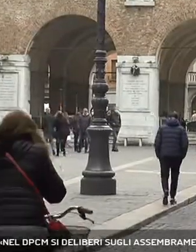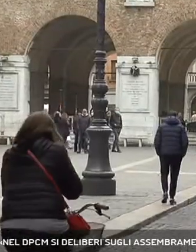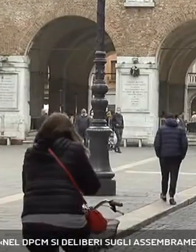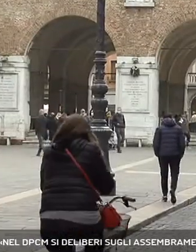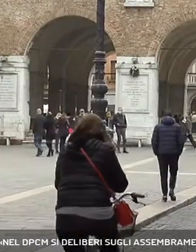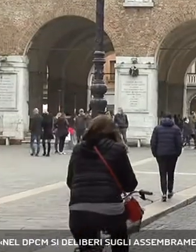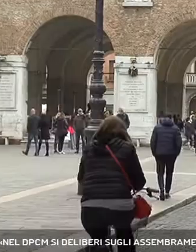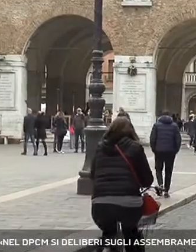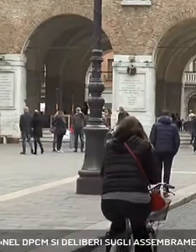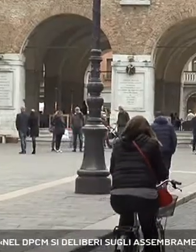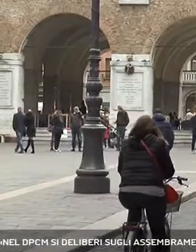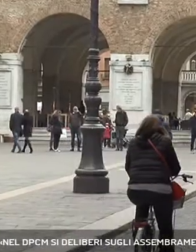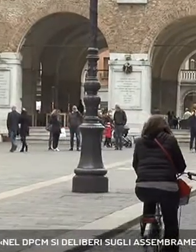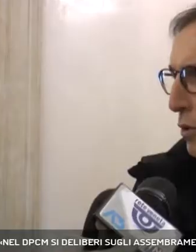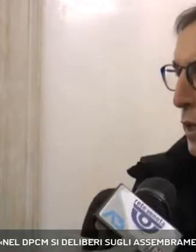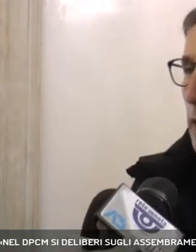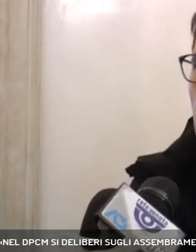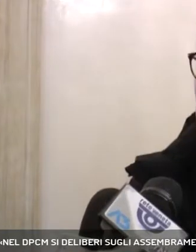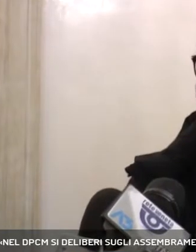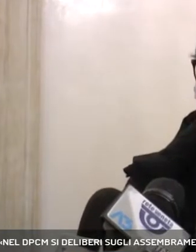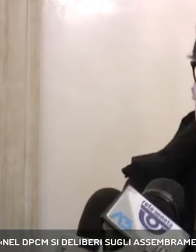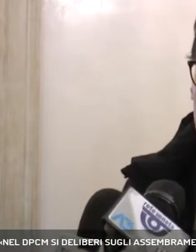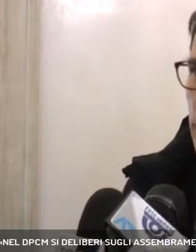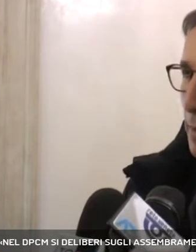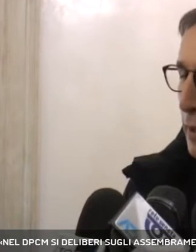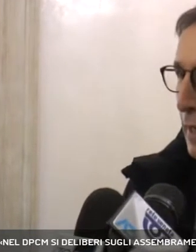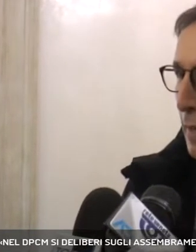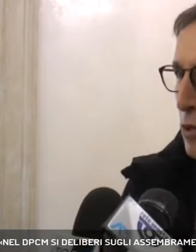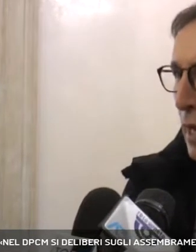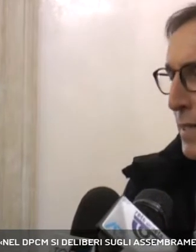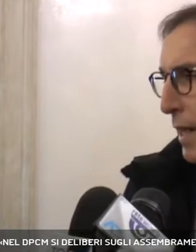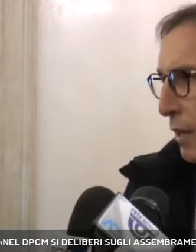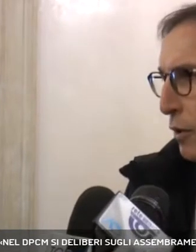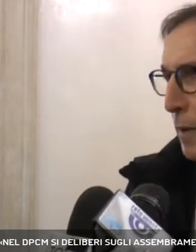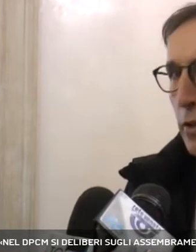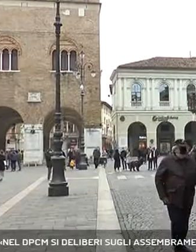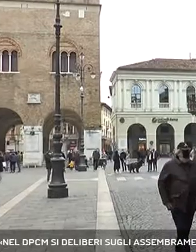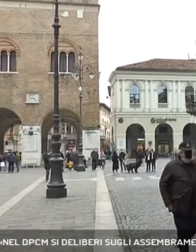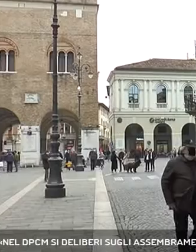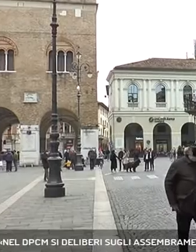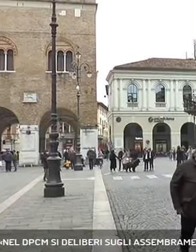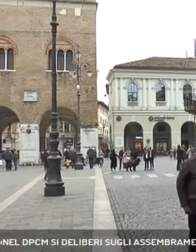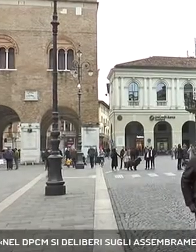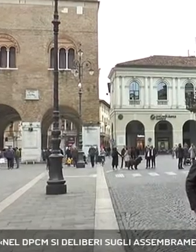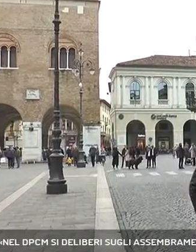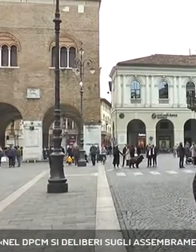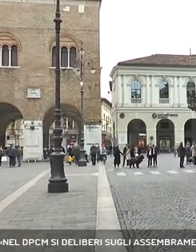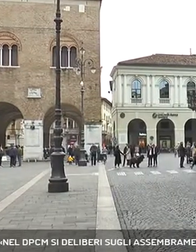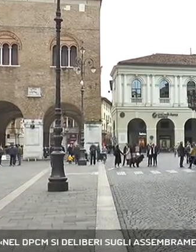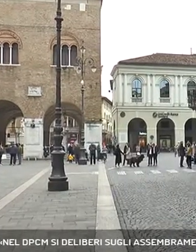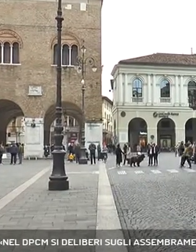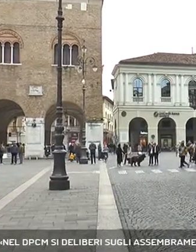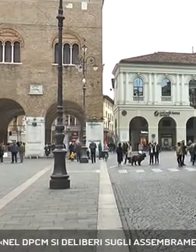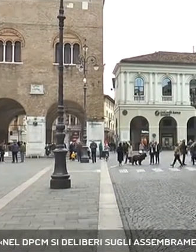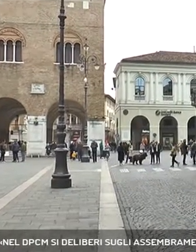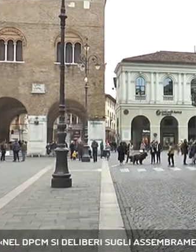zaia che sottolinea come il tema sia entrato nella videoconferenza di questa mattina tra regioni e ministro boccia e su questo fronte proprio governatore ha